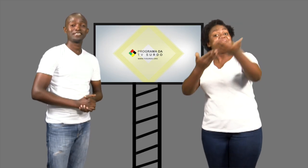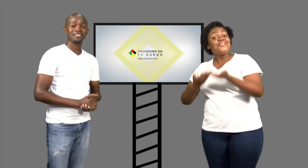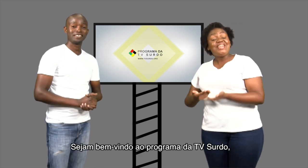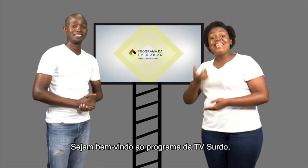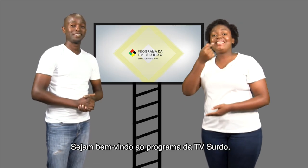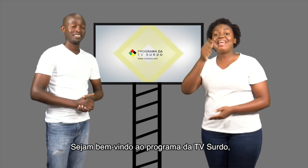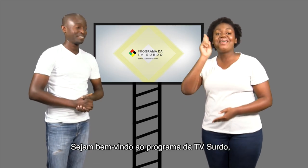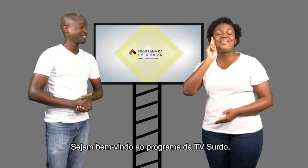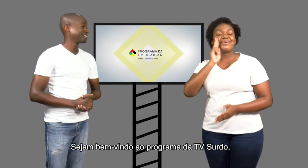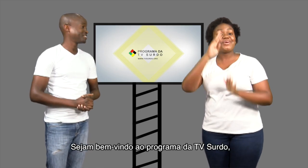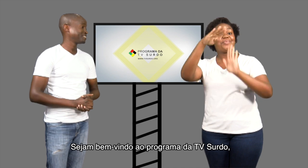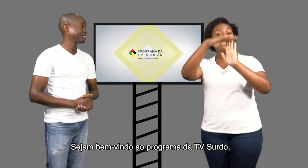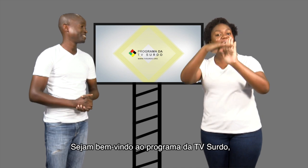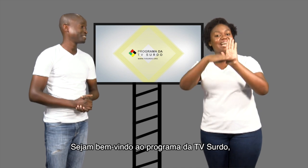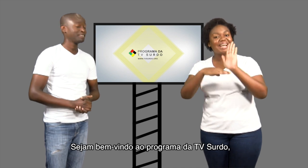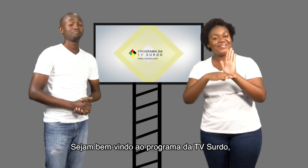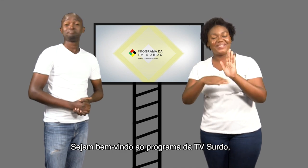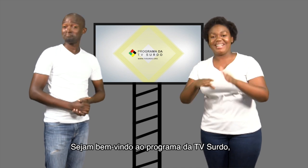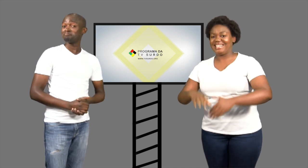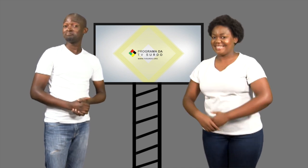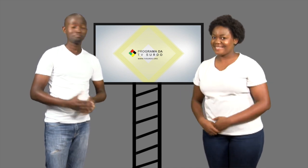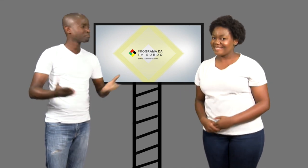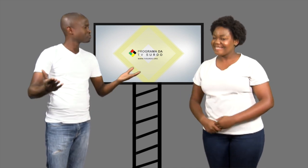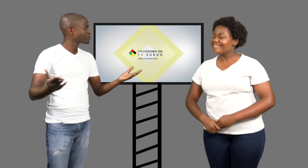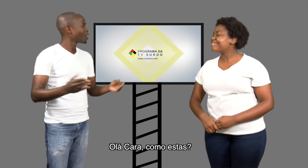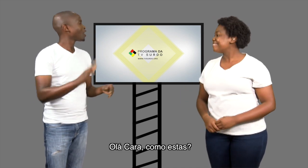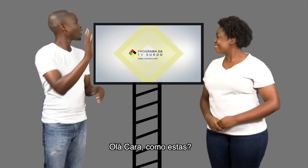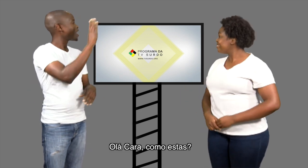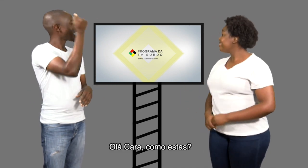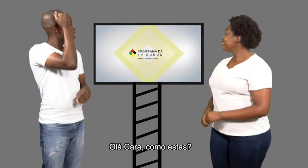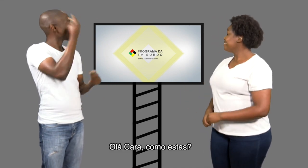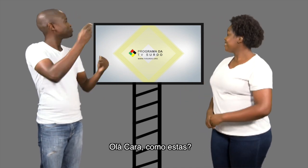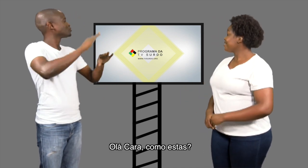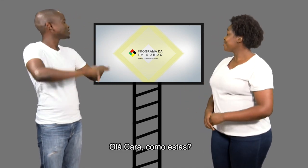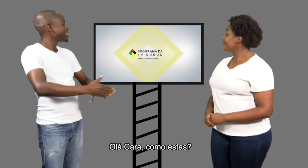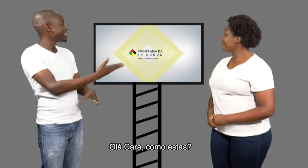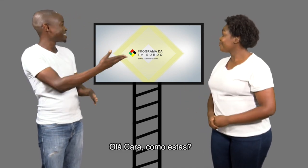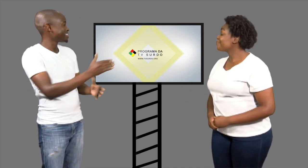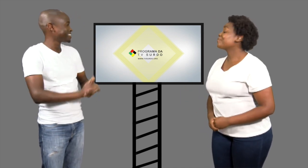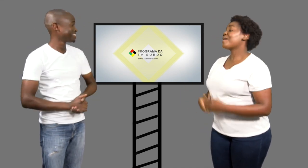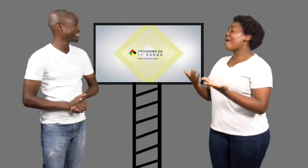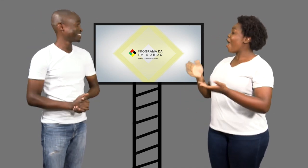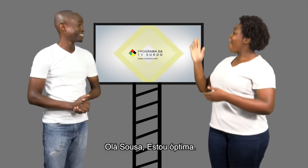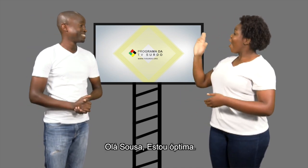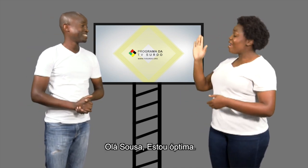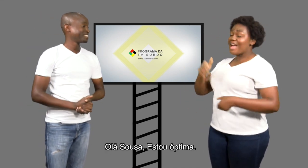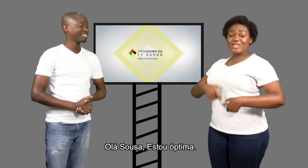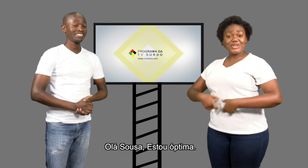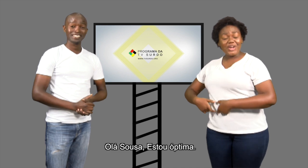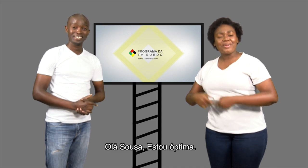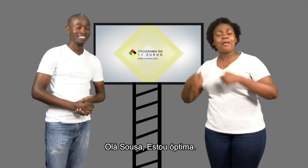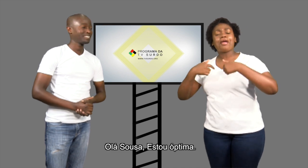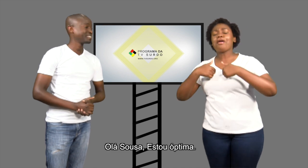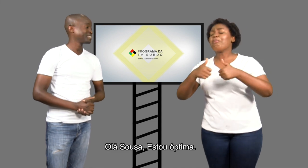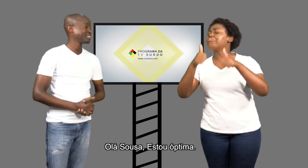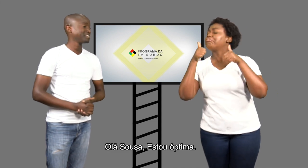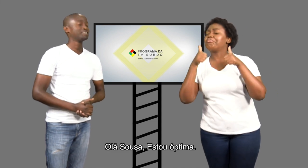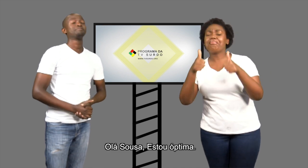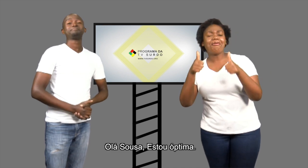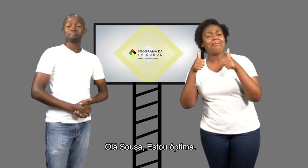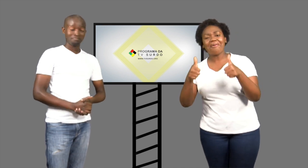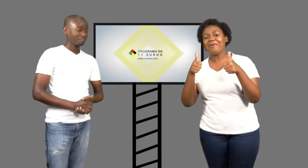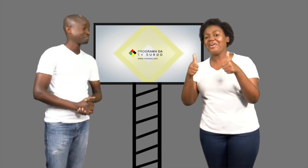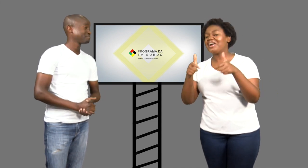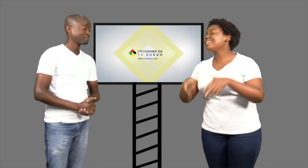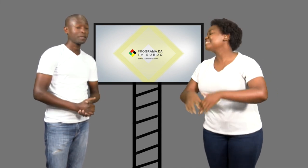Sejam bem-vindos ao programa da TV Surdo. Olá Carla, como estás? Olá Sousa, estou ótima.